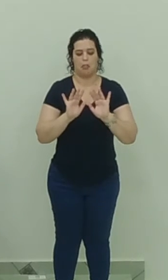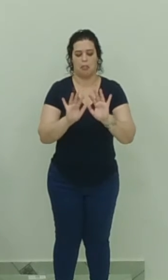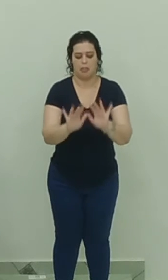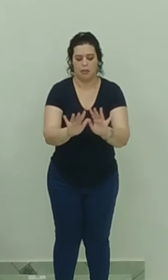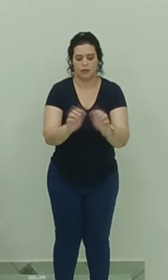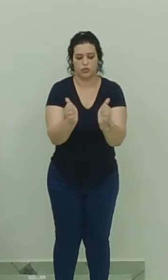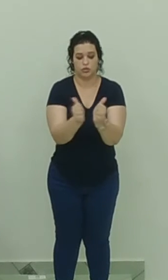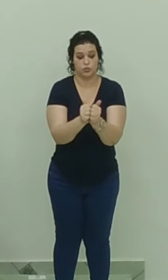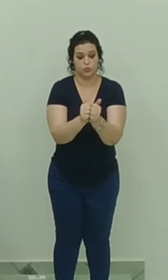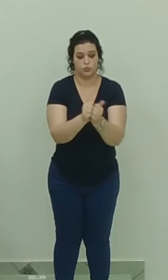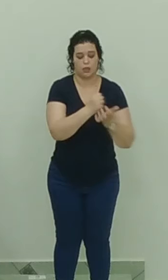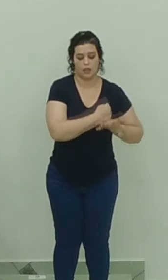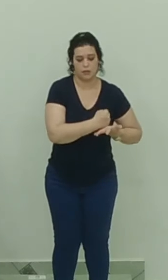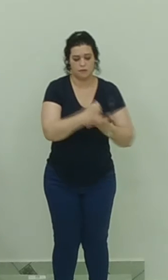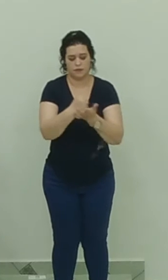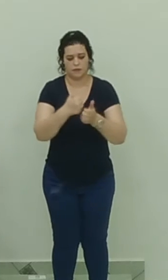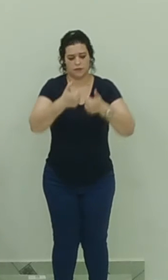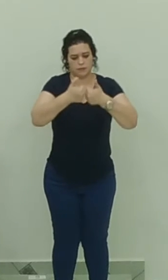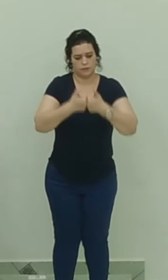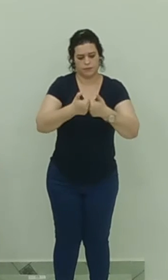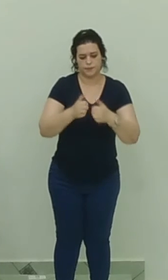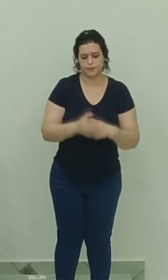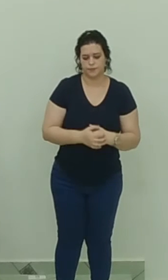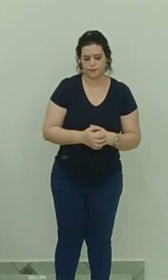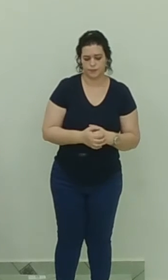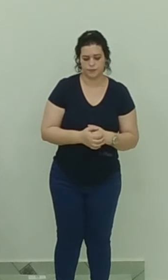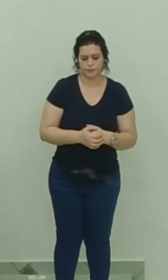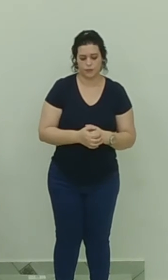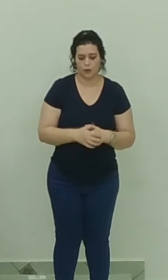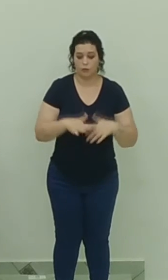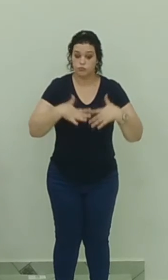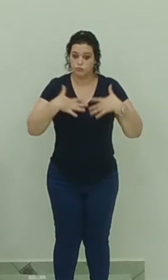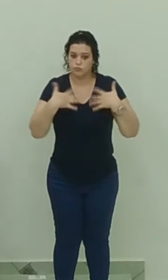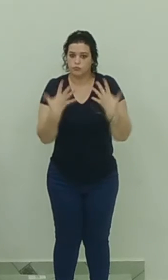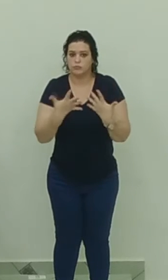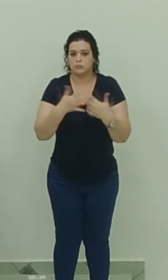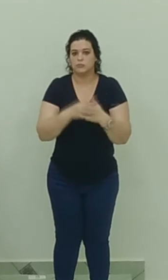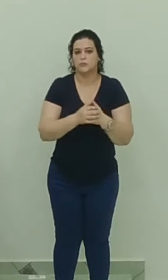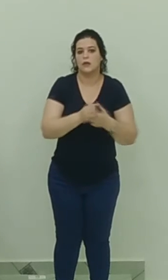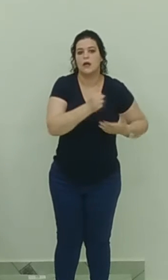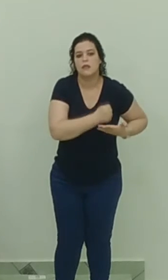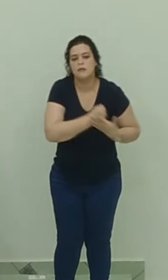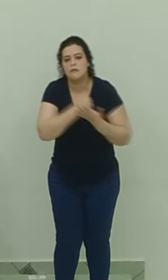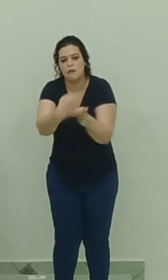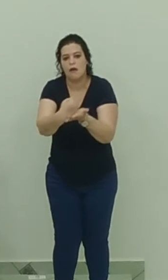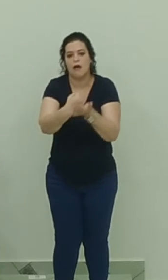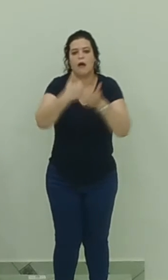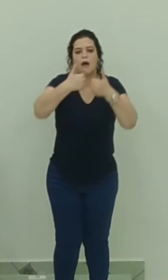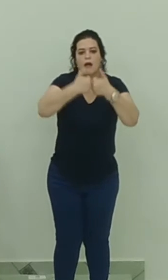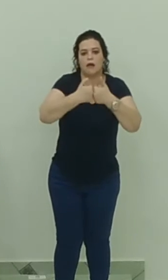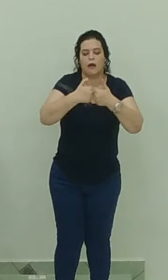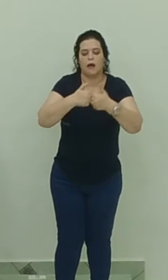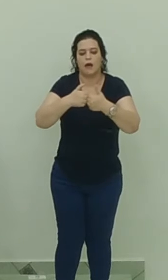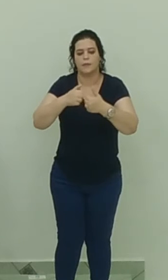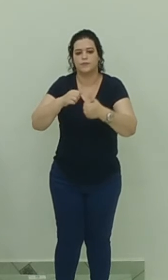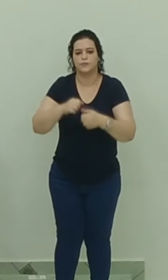aliança diante do povo, e quando os que levavam a arca chegaram até o Jordão, e os seus pés